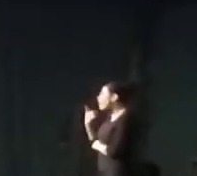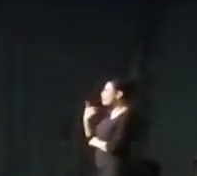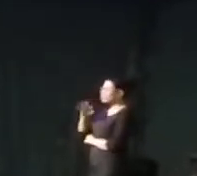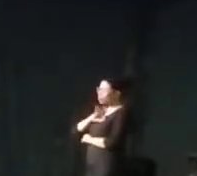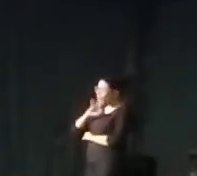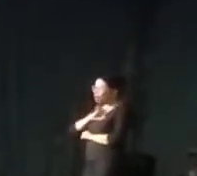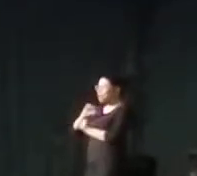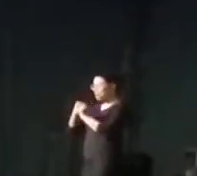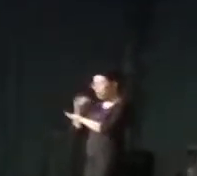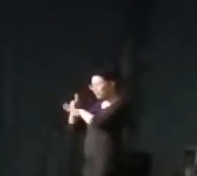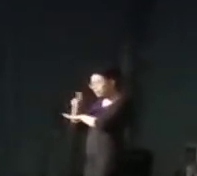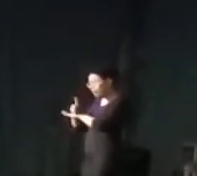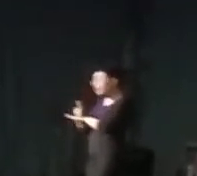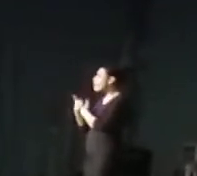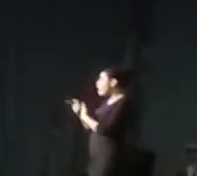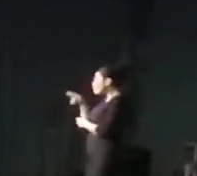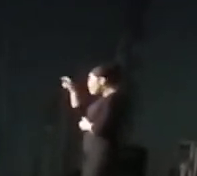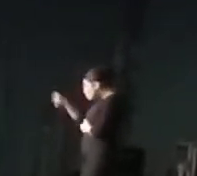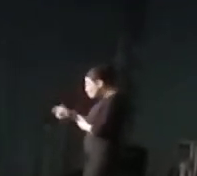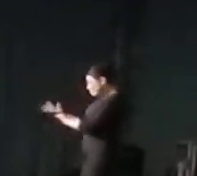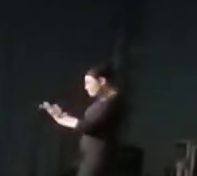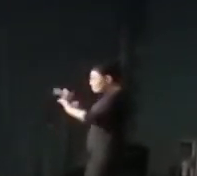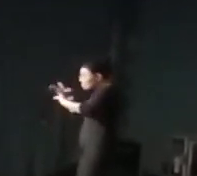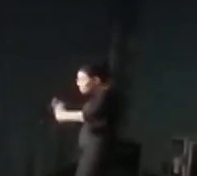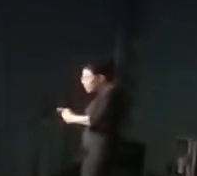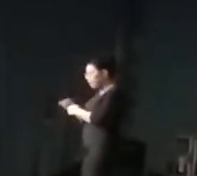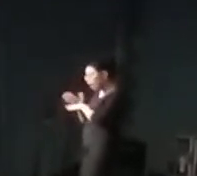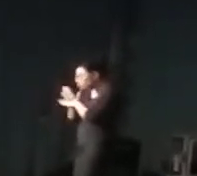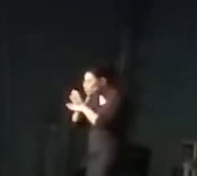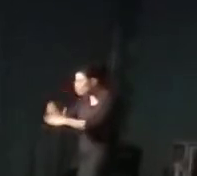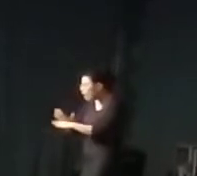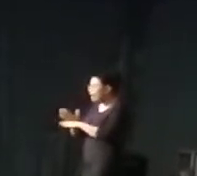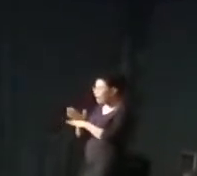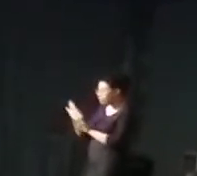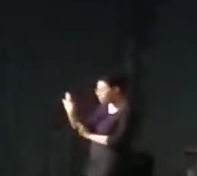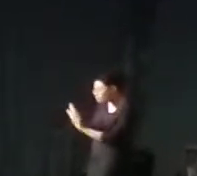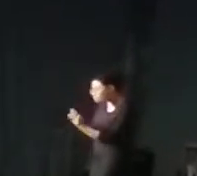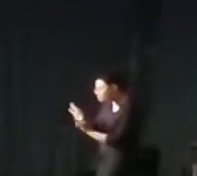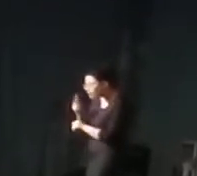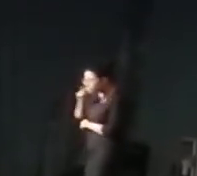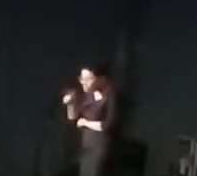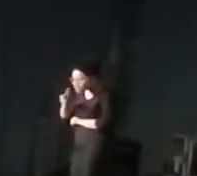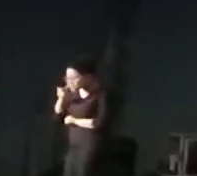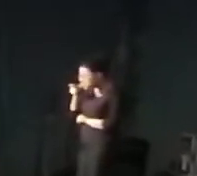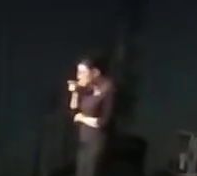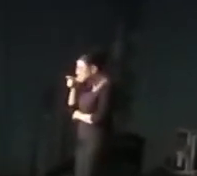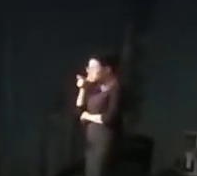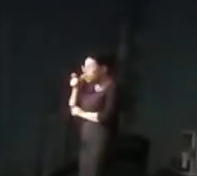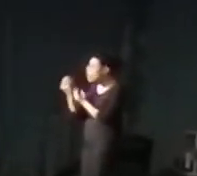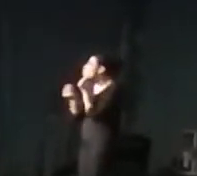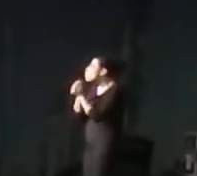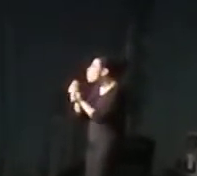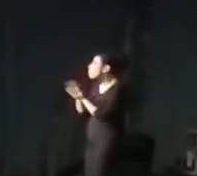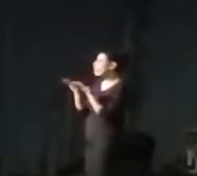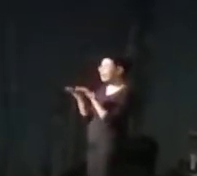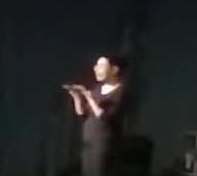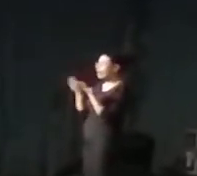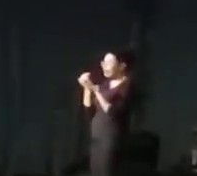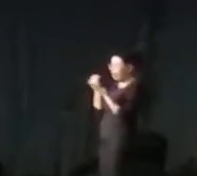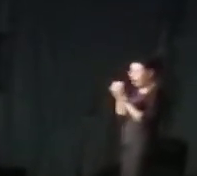policiais poderiam participar e você é convidada para auxiliar, para ajudar ali, às vezes com informar